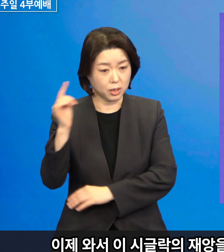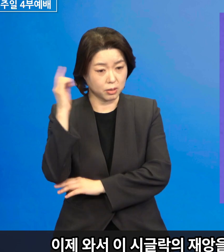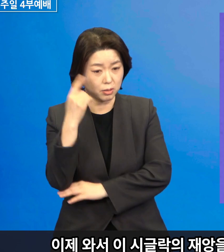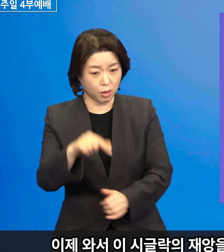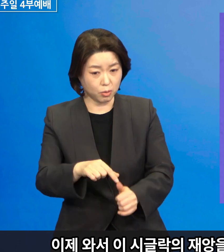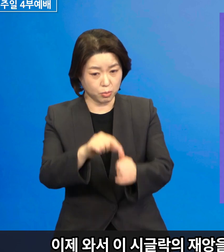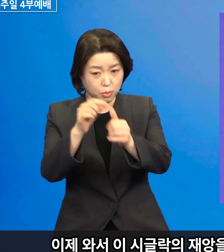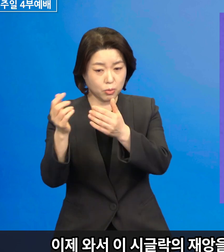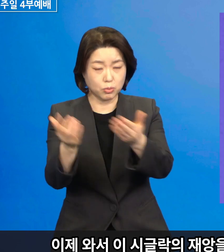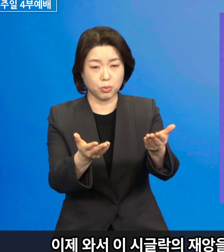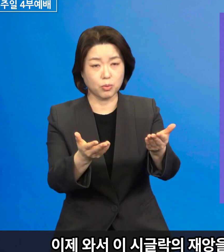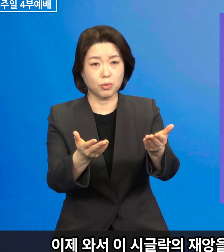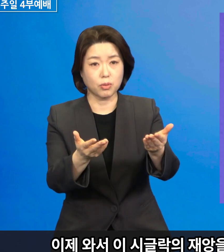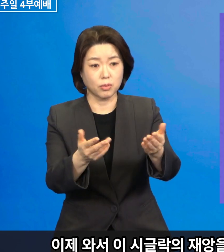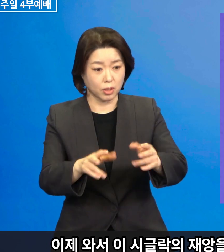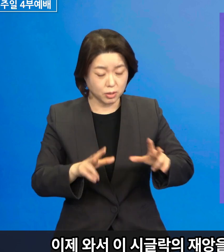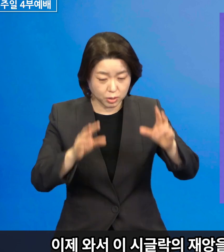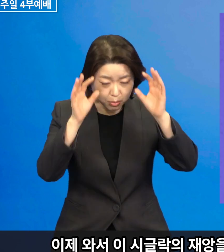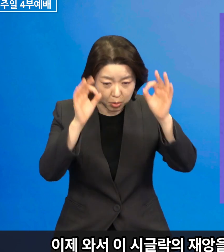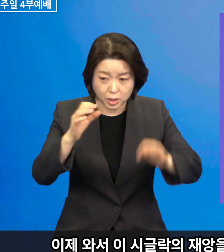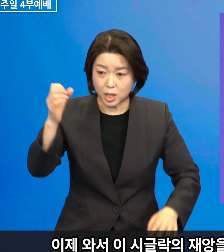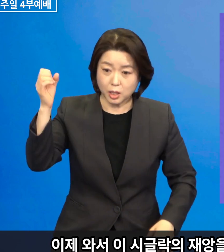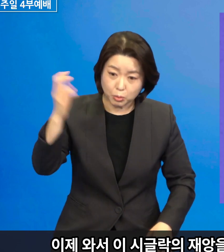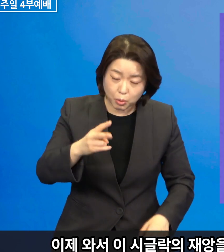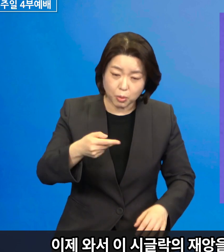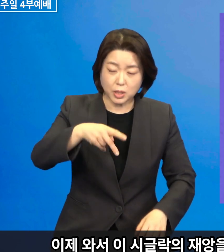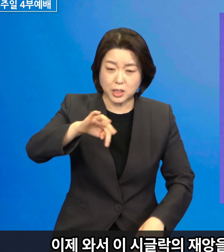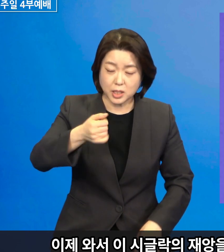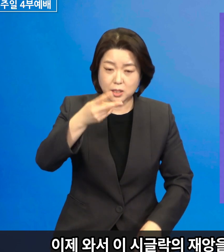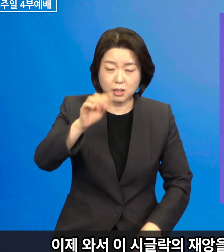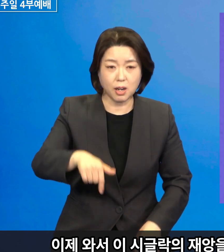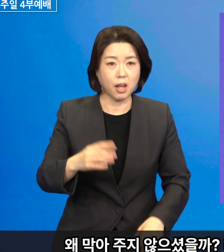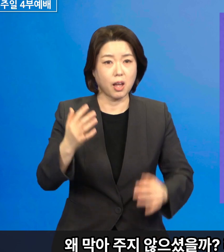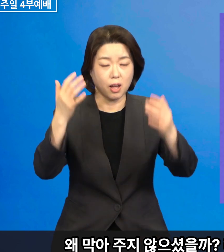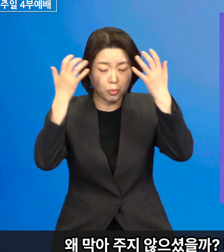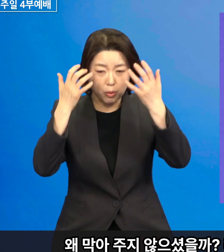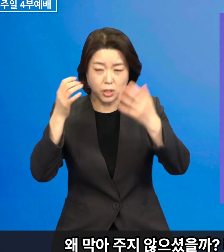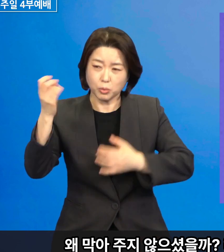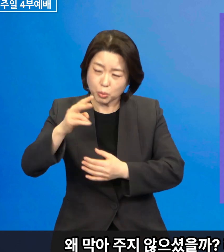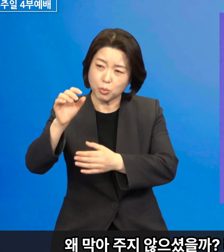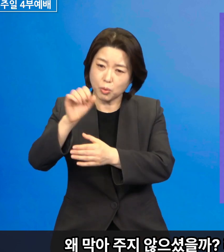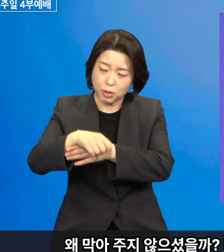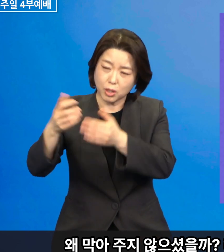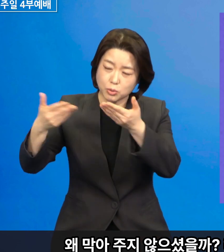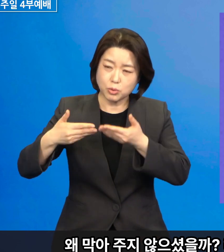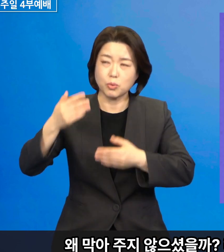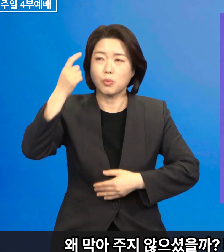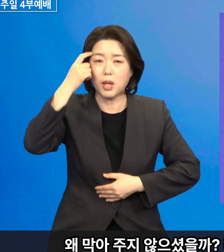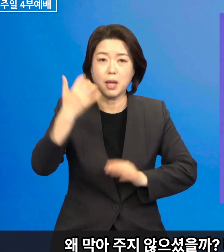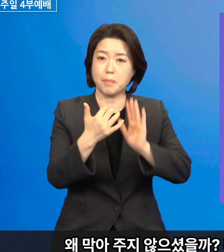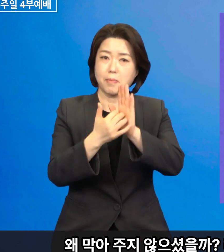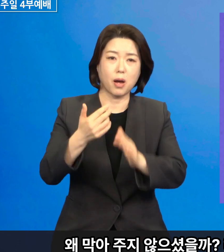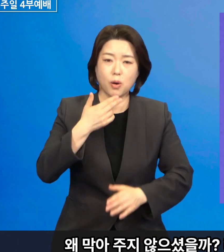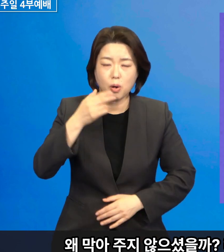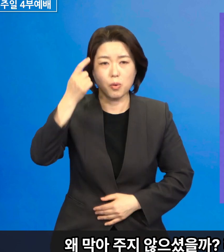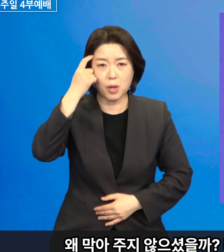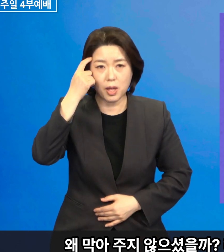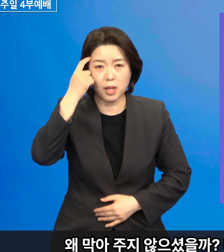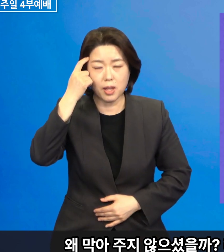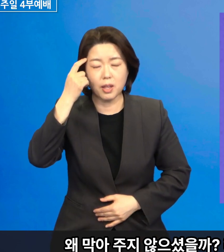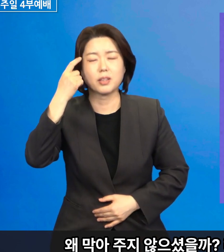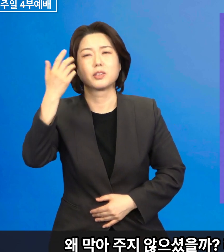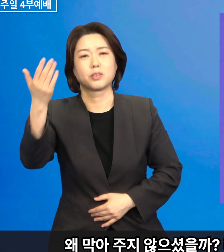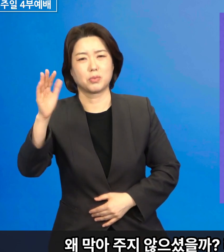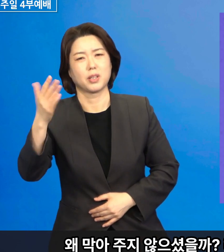건져주셨는데 아니 이제 와서 이 시글락의 재앙을 허락하신 이유가 도대체 뭘까? 왜 막아주지 않으셨을까라고 하는 질문이 드는